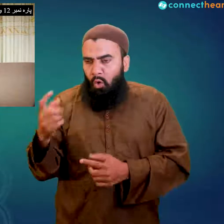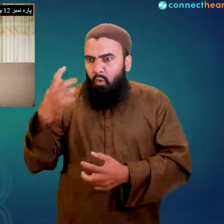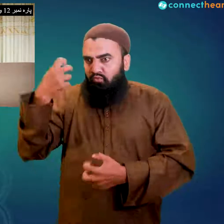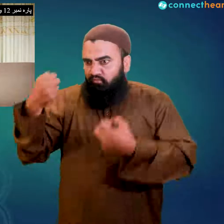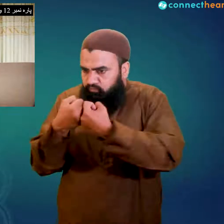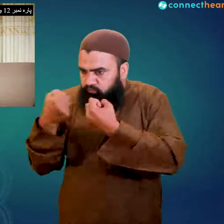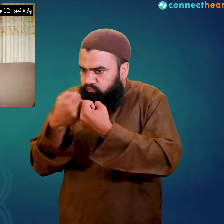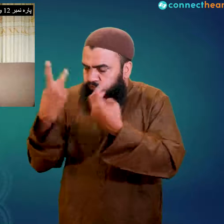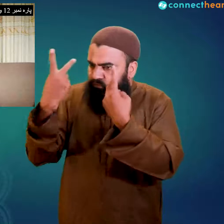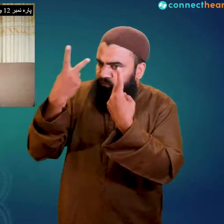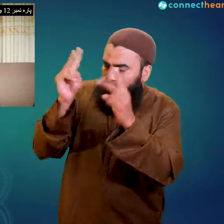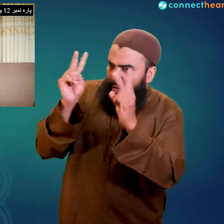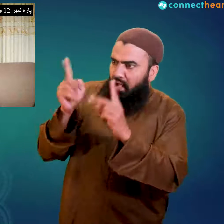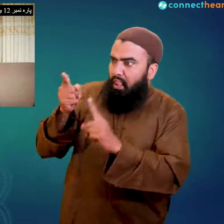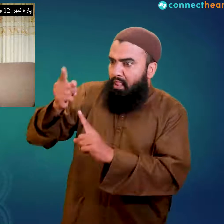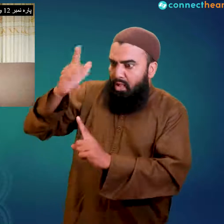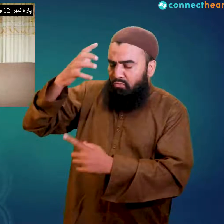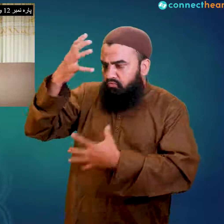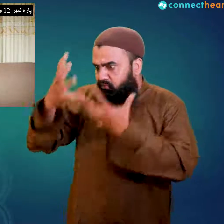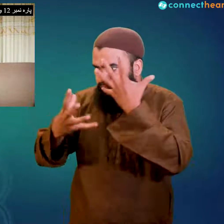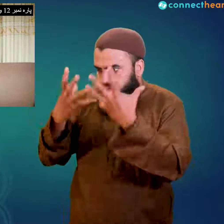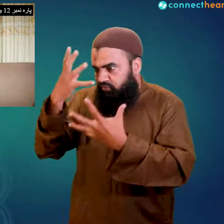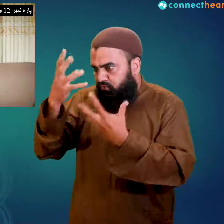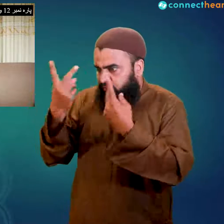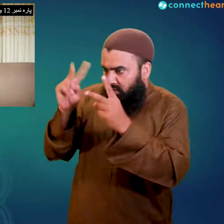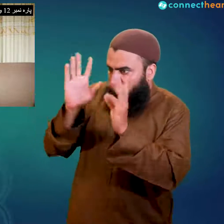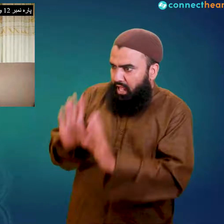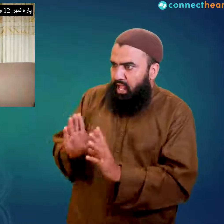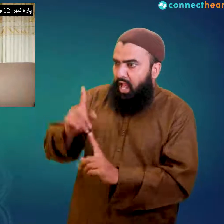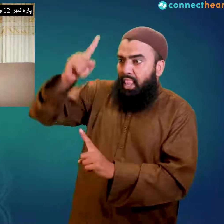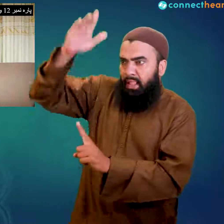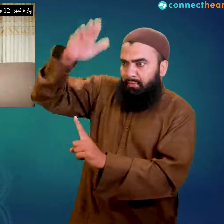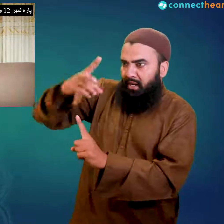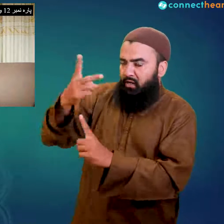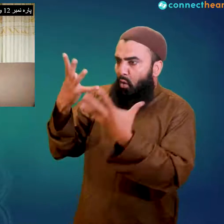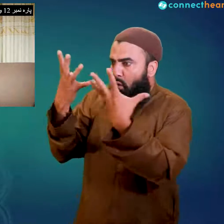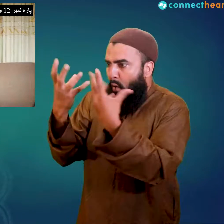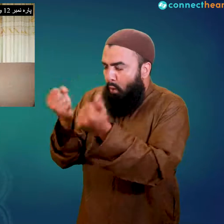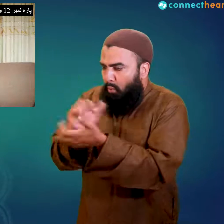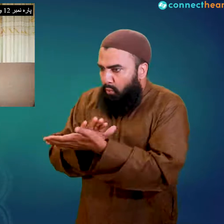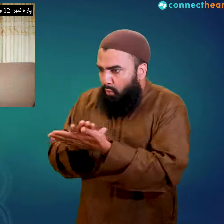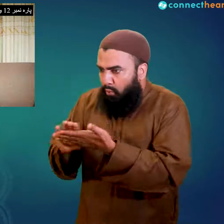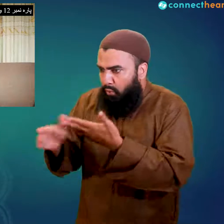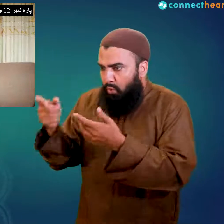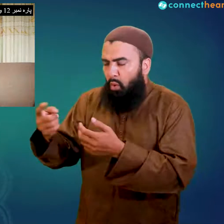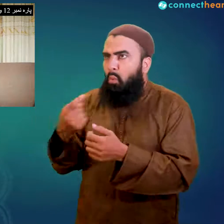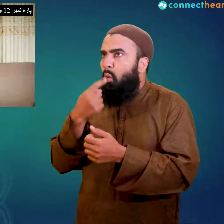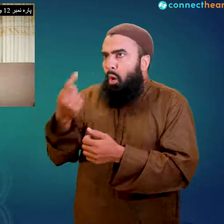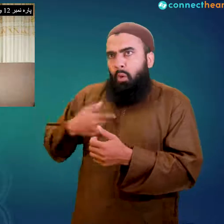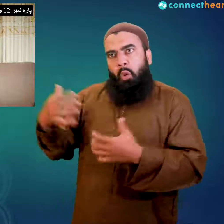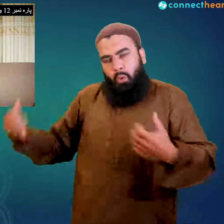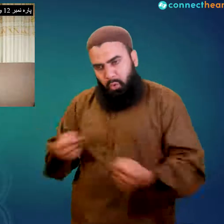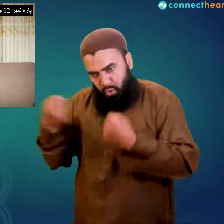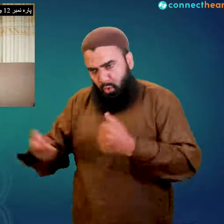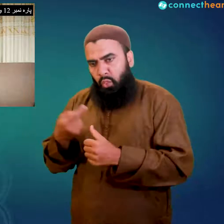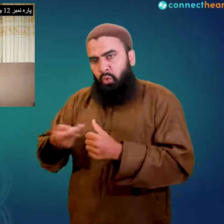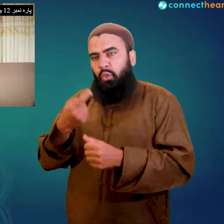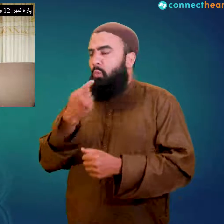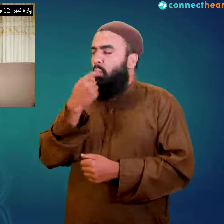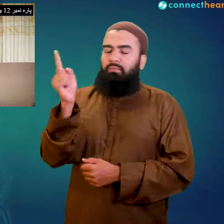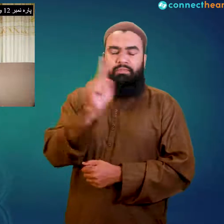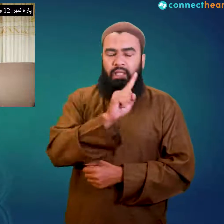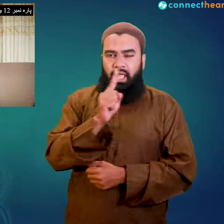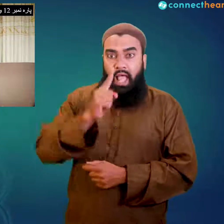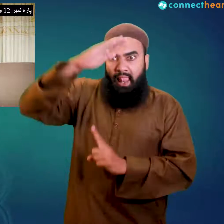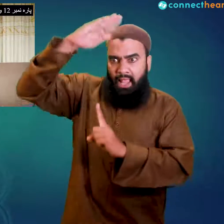تھی۔ اب اگر اللہ کی طرف سے بغرض امتحان، بغرض آزمائش یہ صورت آ گئی کہ اللہ